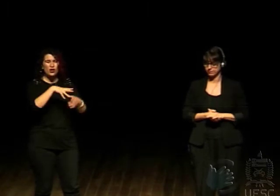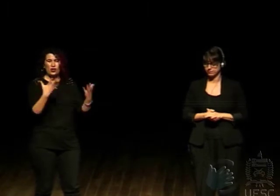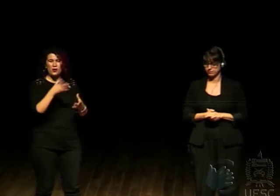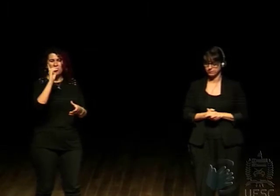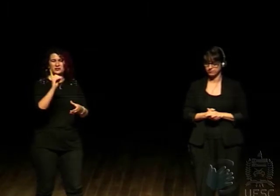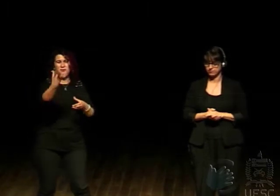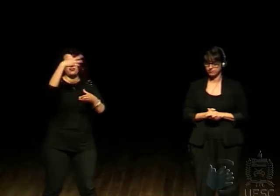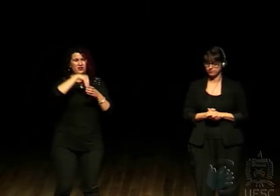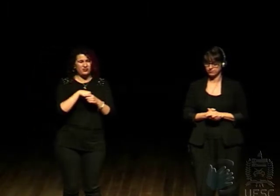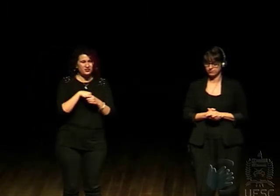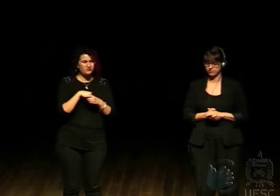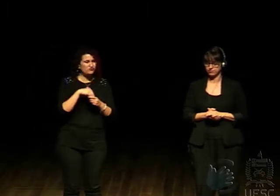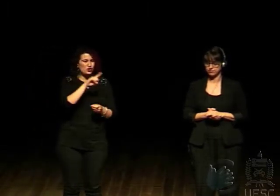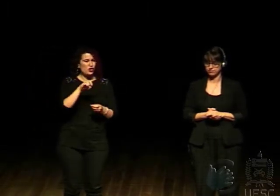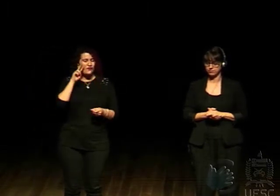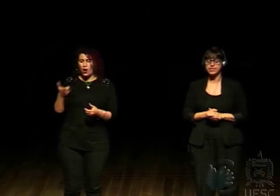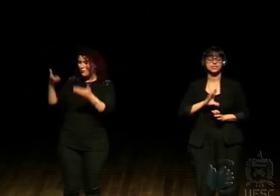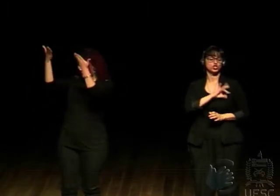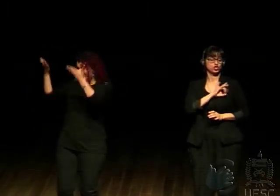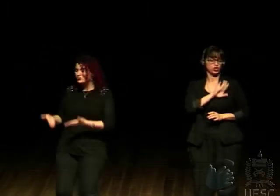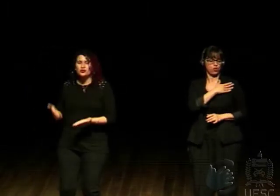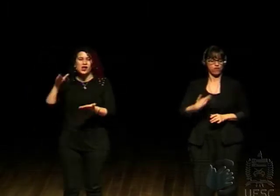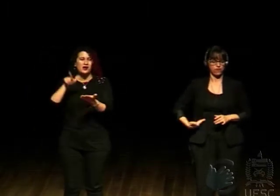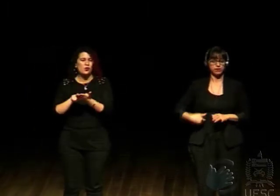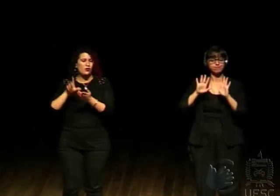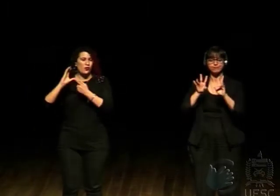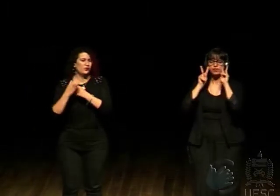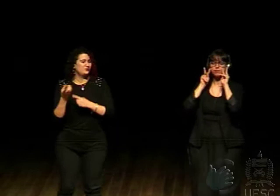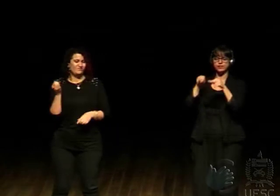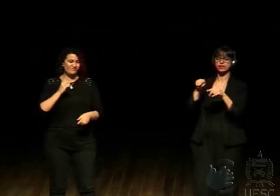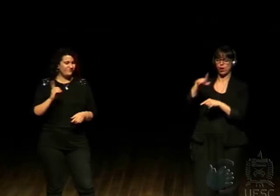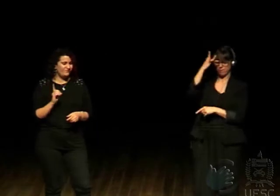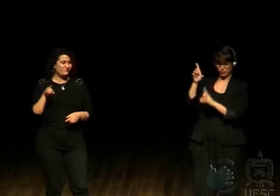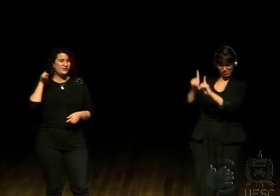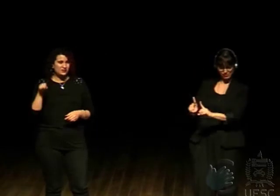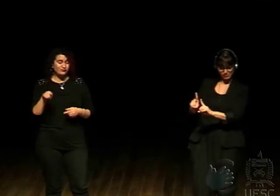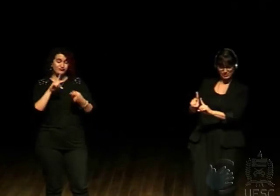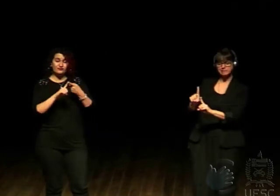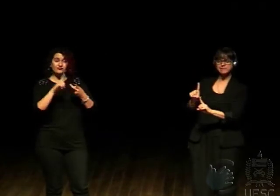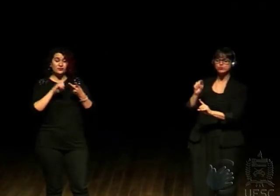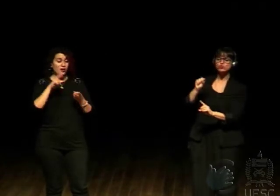En Chile, el gobierno, el Estado en general, tiene una visión desde la discapacidad, pensando en las personas sordas.